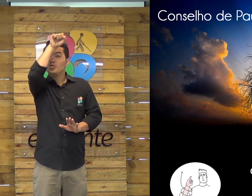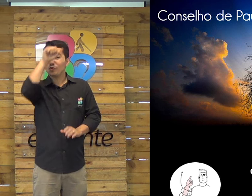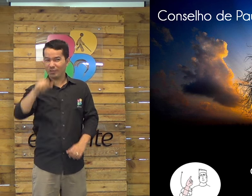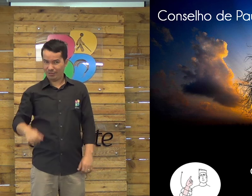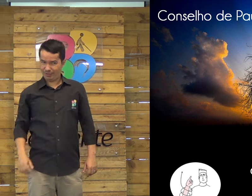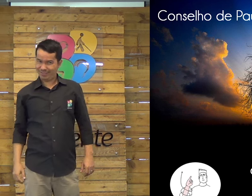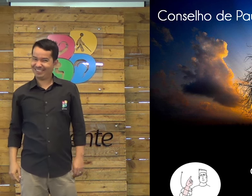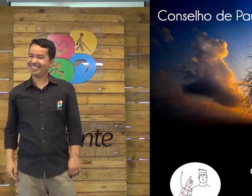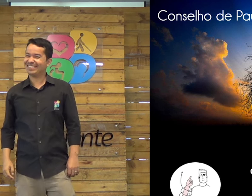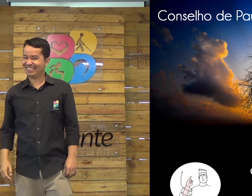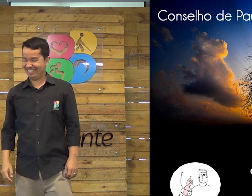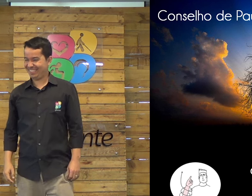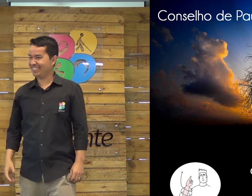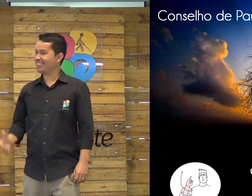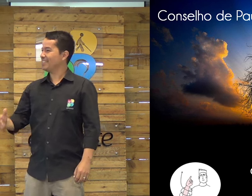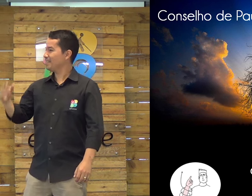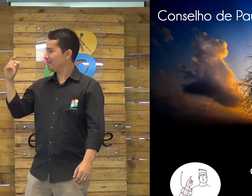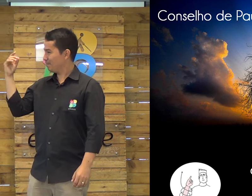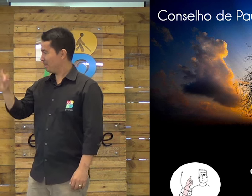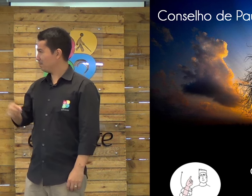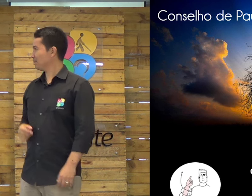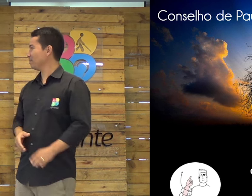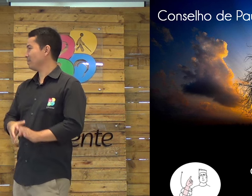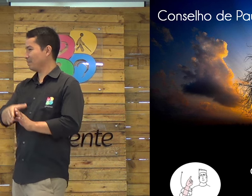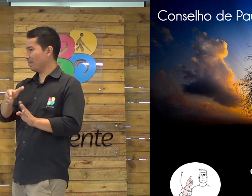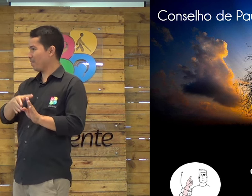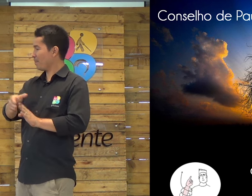muito, muito perigoso. Né?